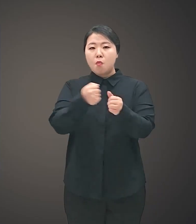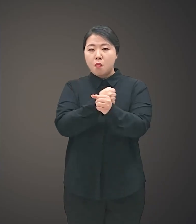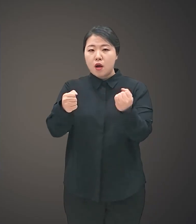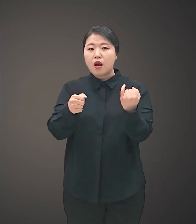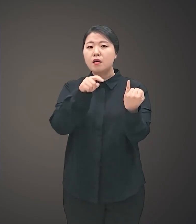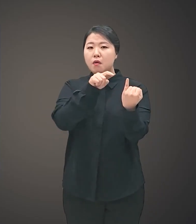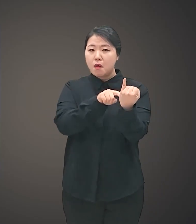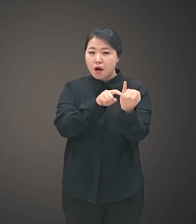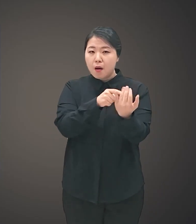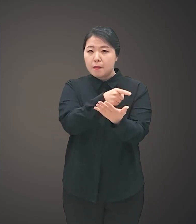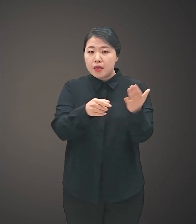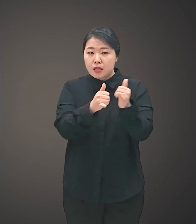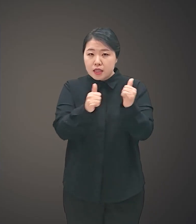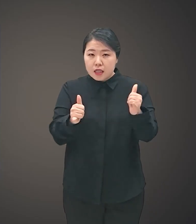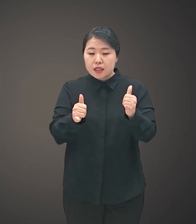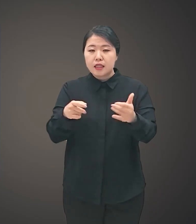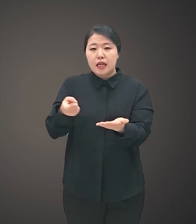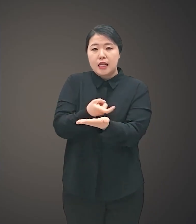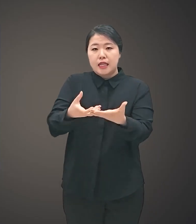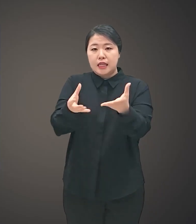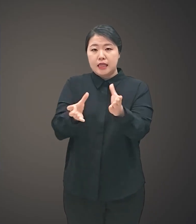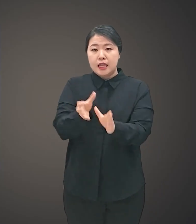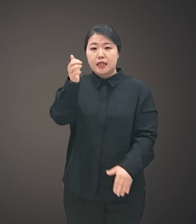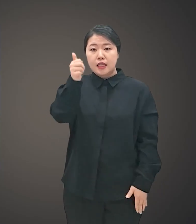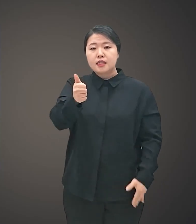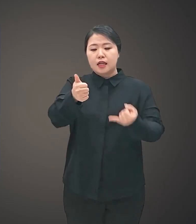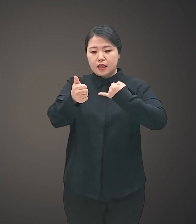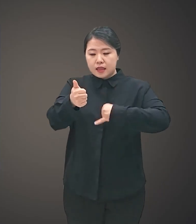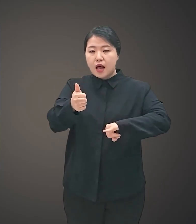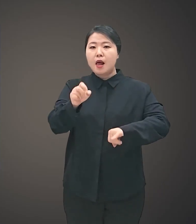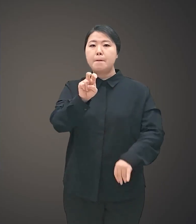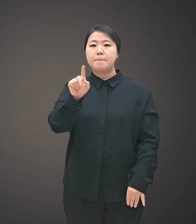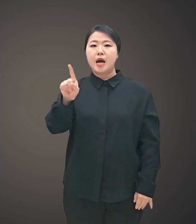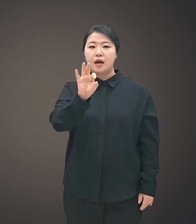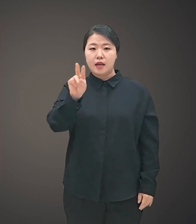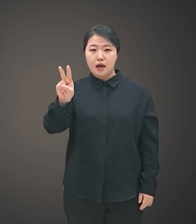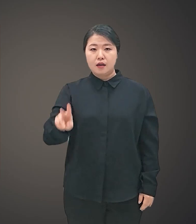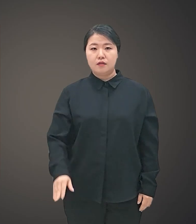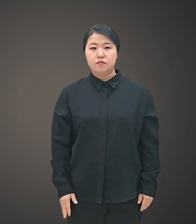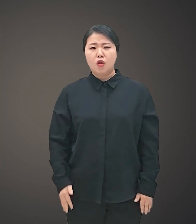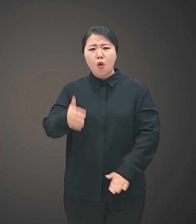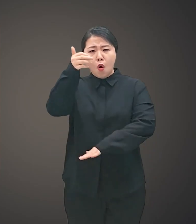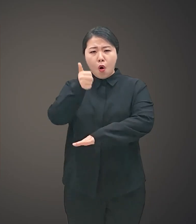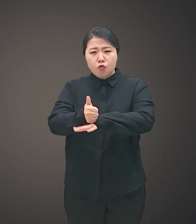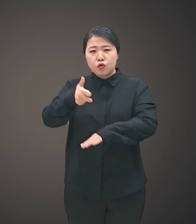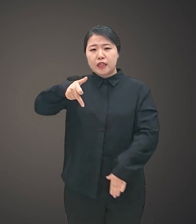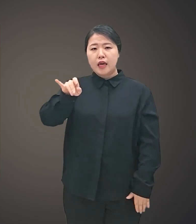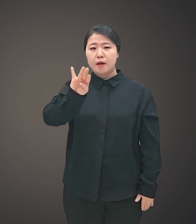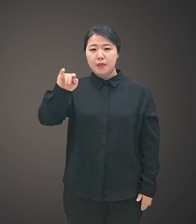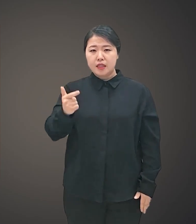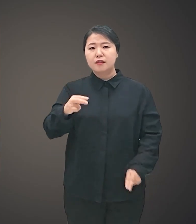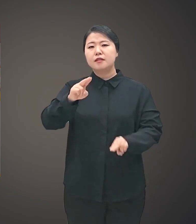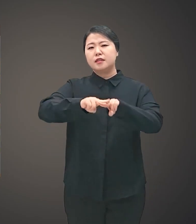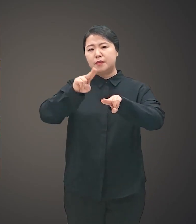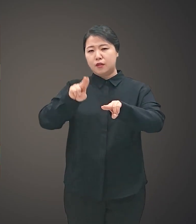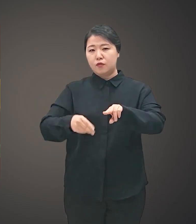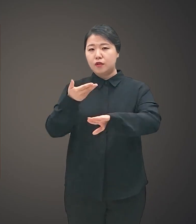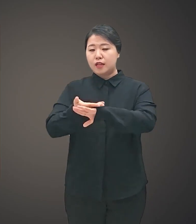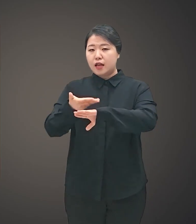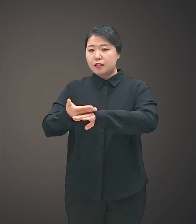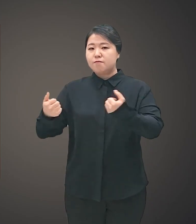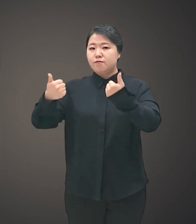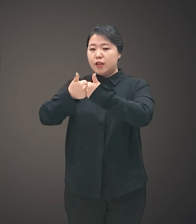성폭행 피해자는 아이스하키단 단장의 딸 마야였다. 케빈은 결국 옆마을 헤드의 라이벌